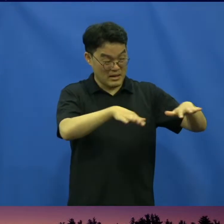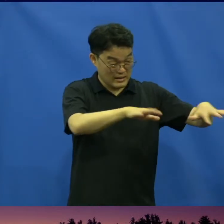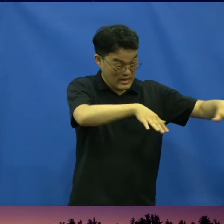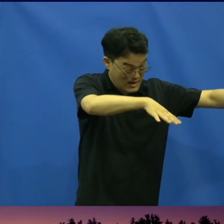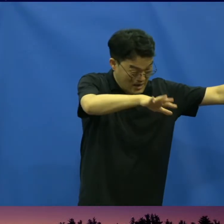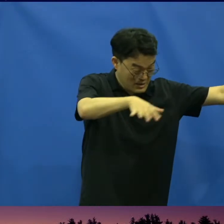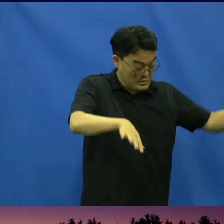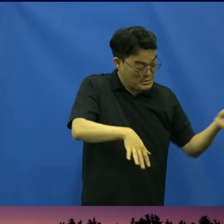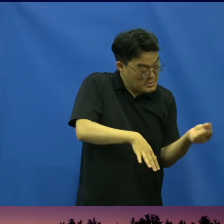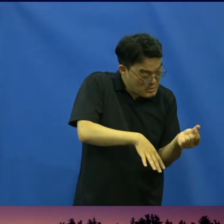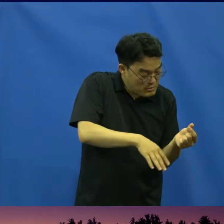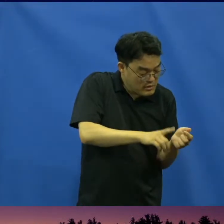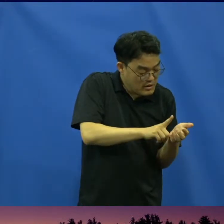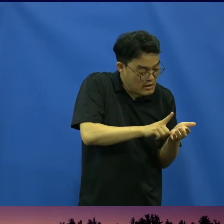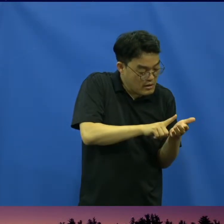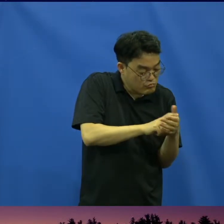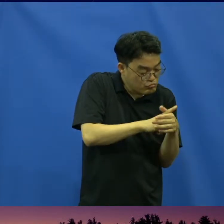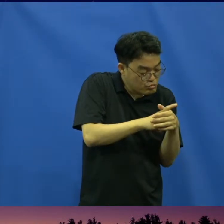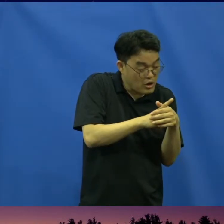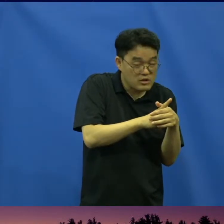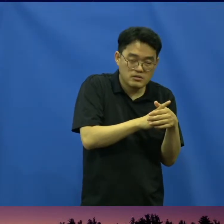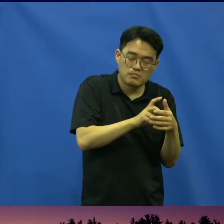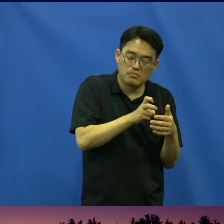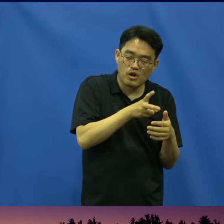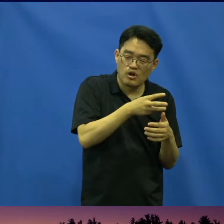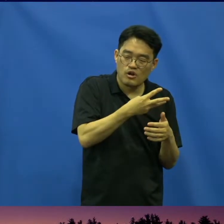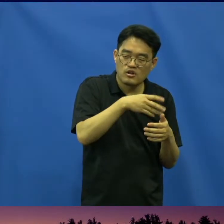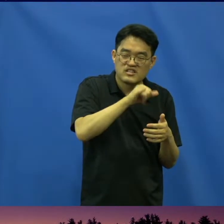일어날 확률이 쉽지 않아요.